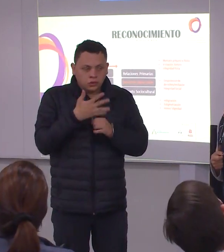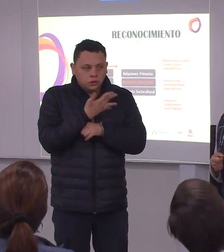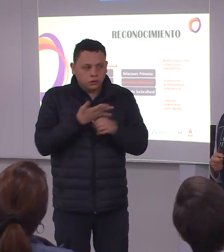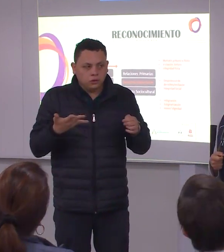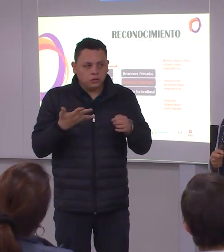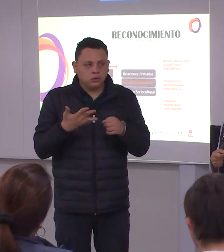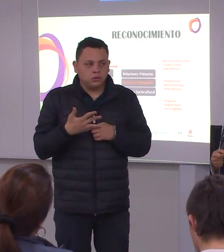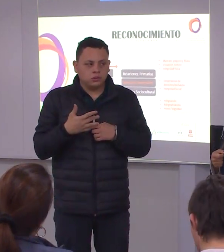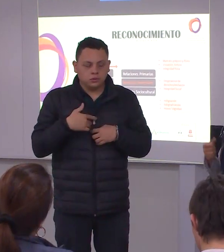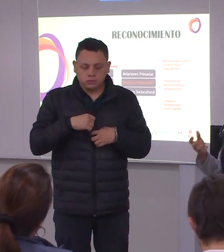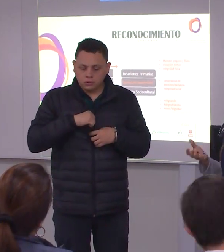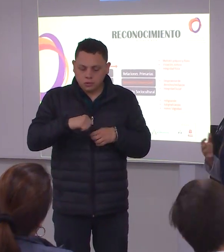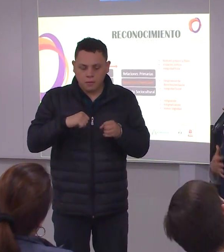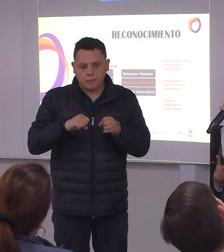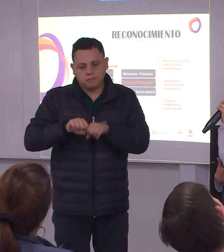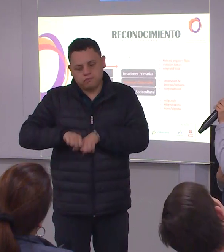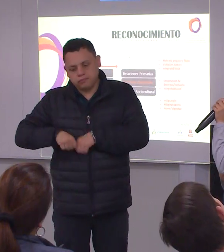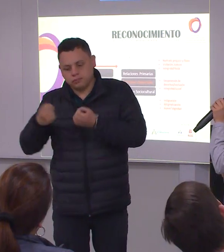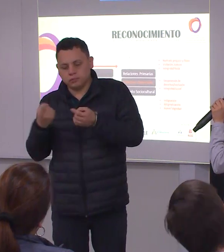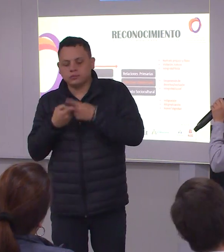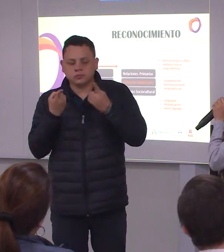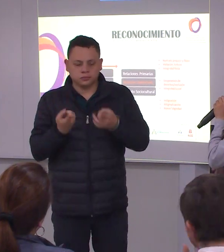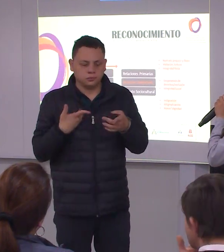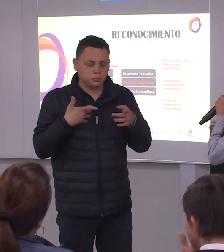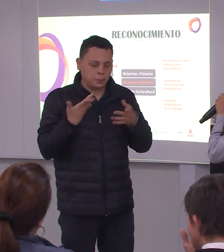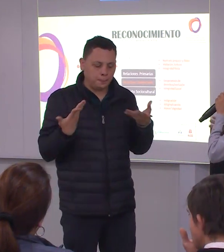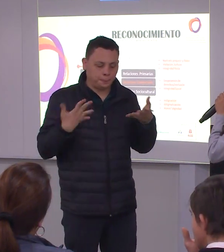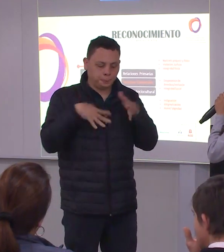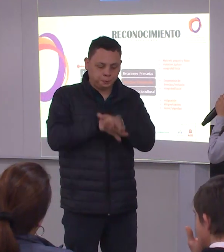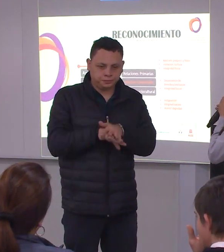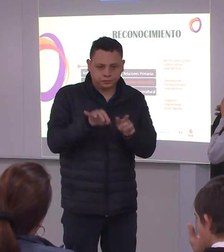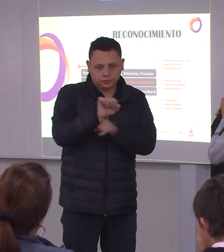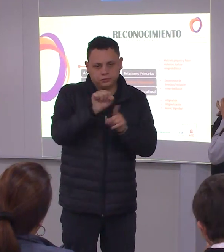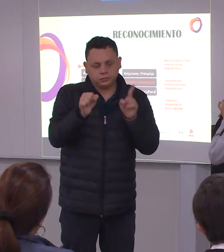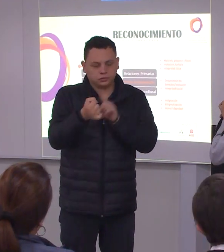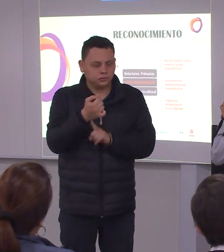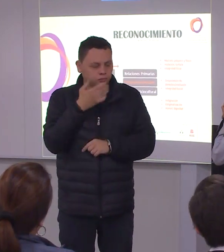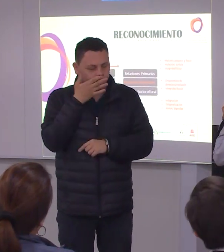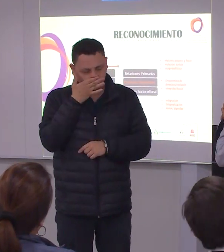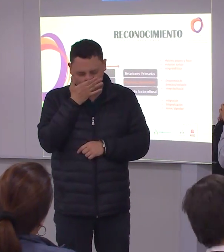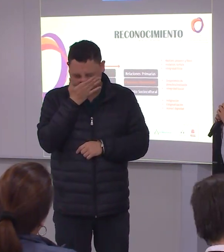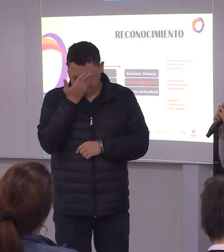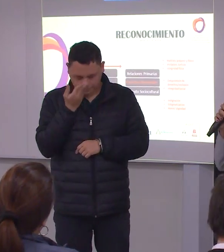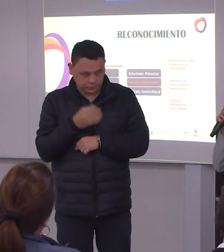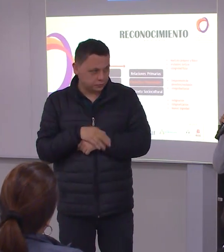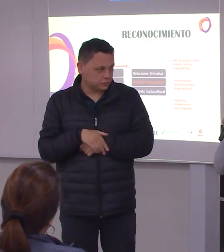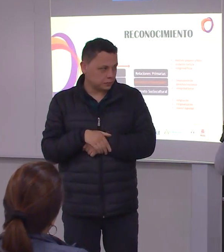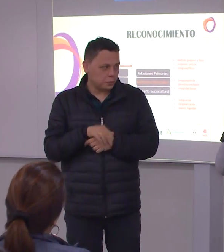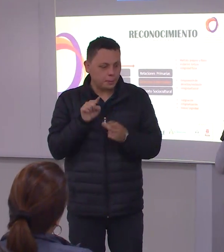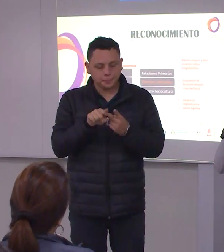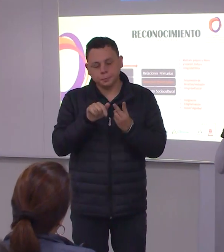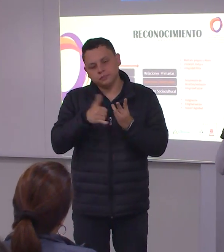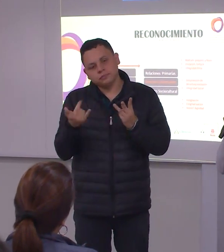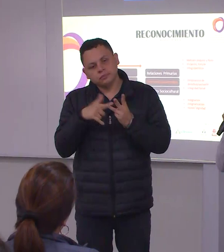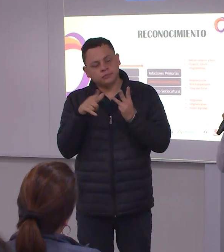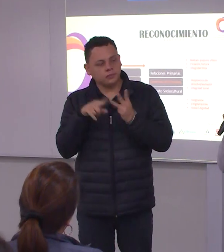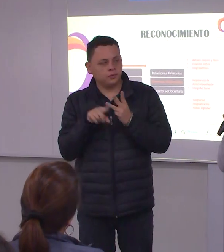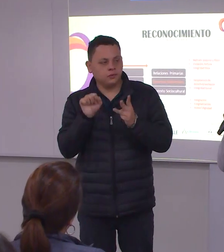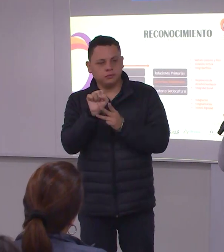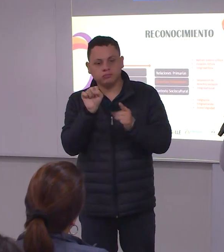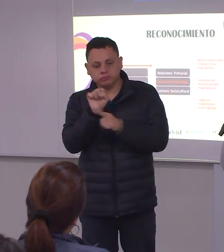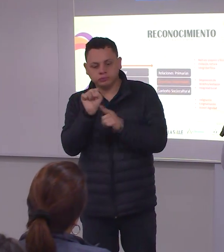exposesión de derechos y un daño en la integridad social y finalmente la esfera social que es la que nos da